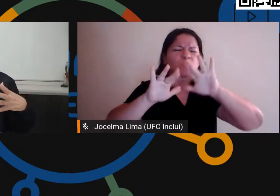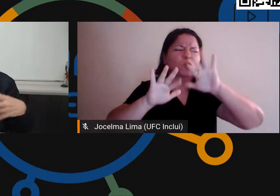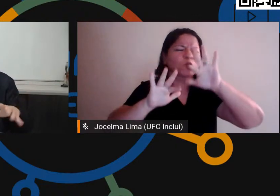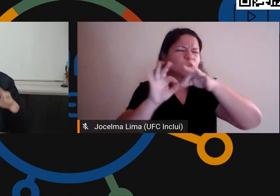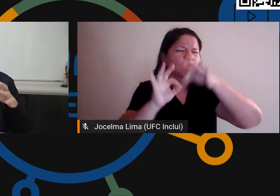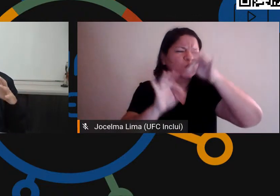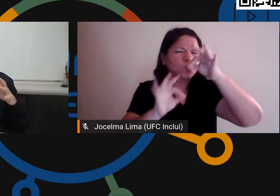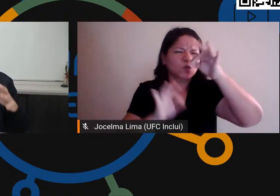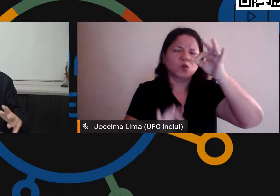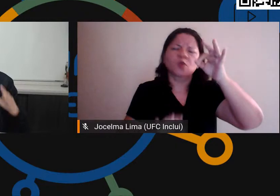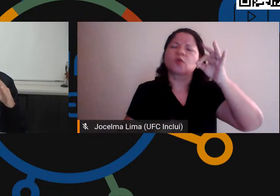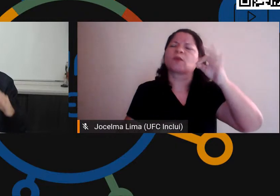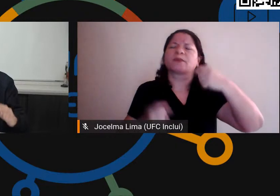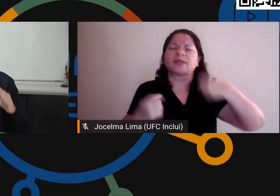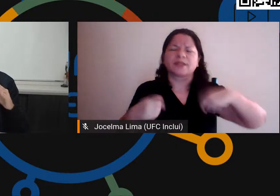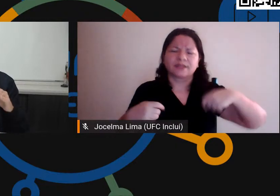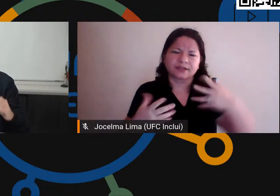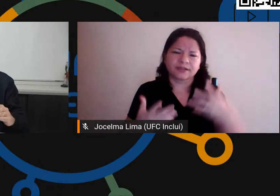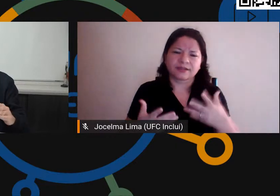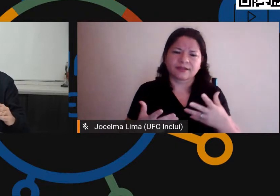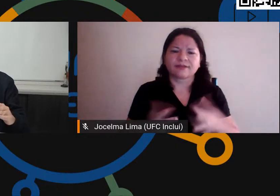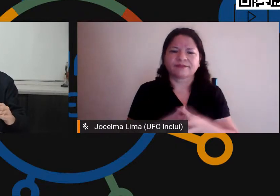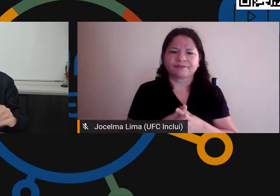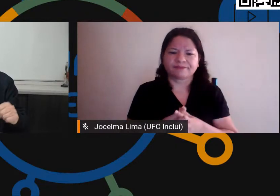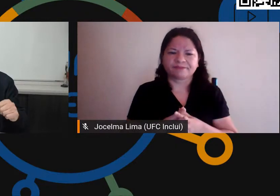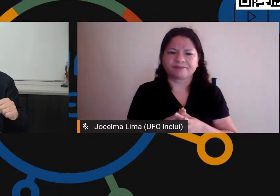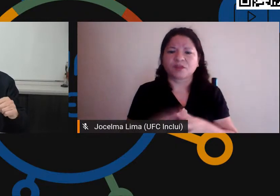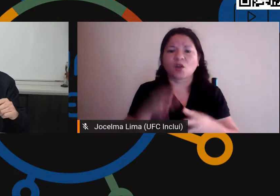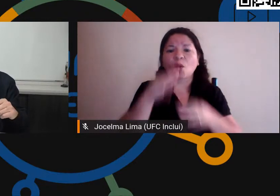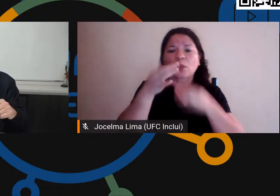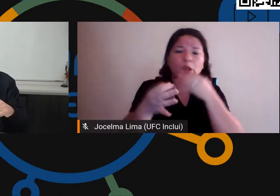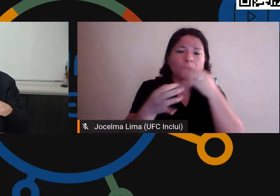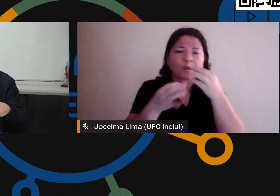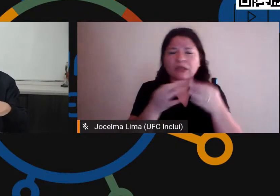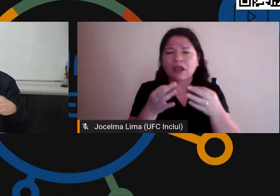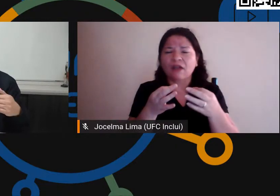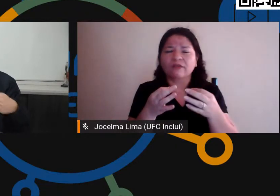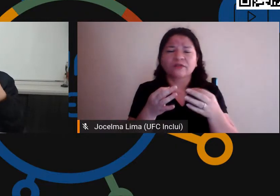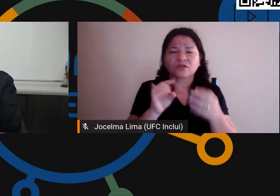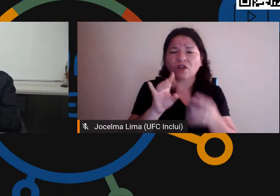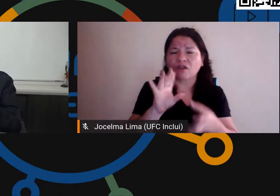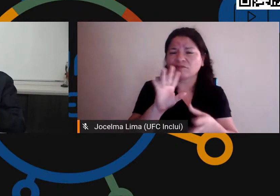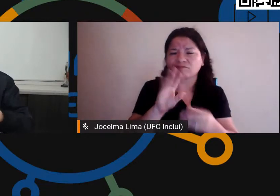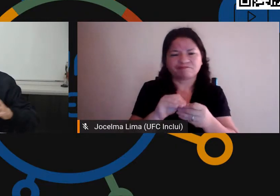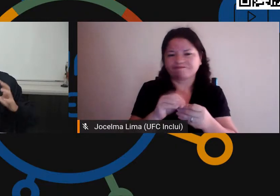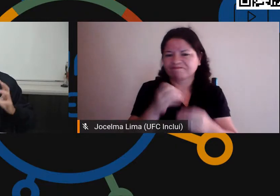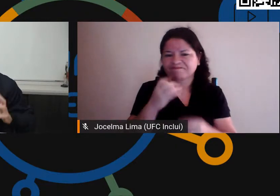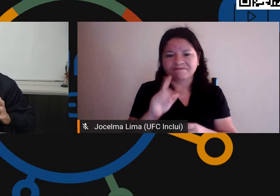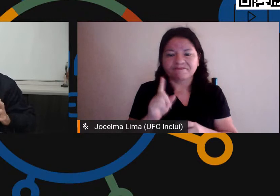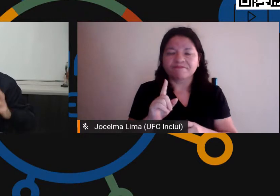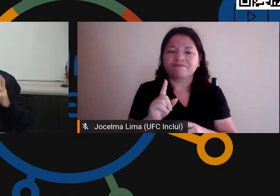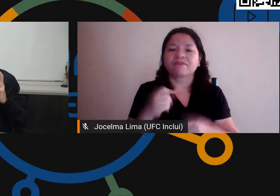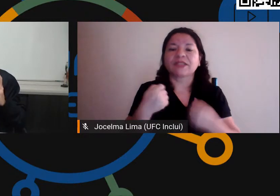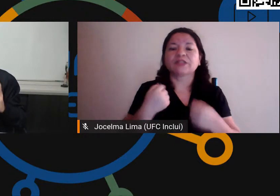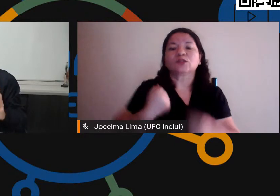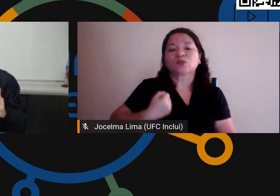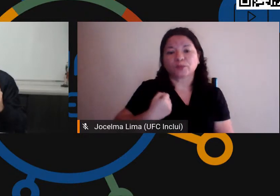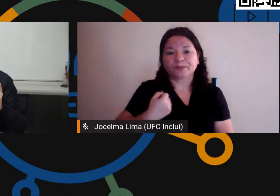quem sabe. Isso não leva para frente. Tá? Por fim, a discussão. A discussão